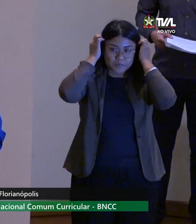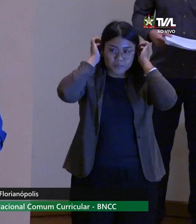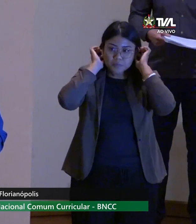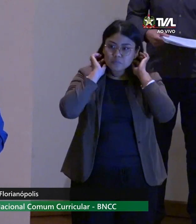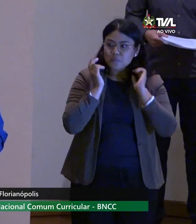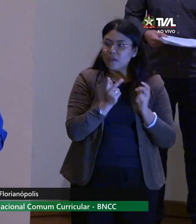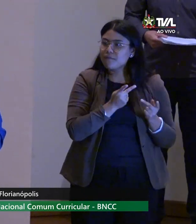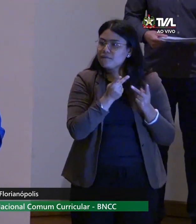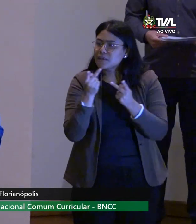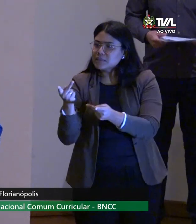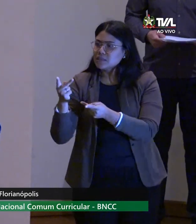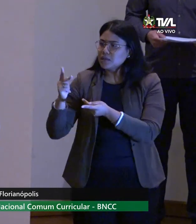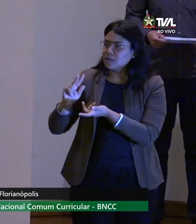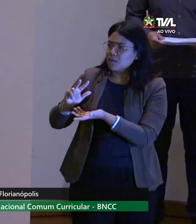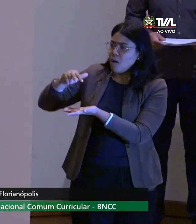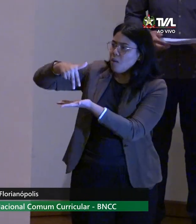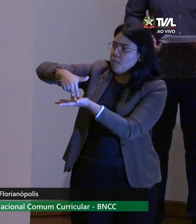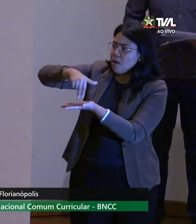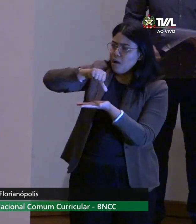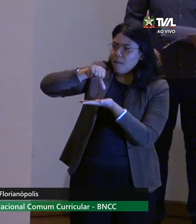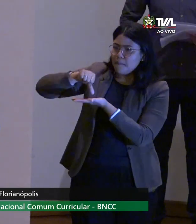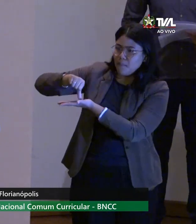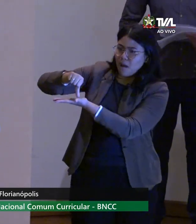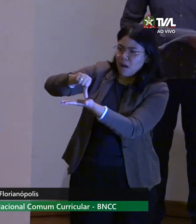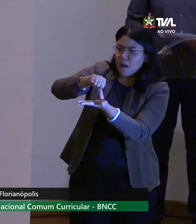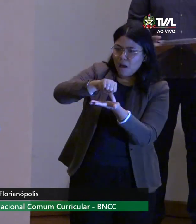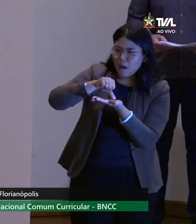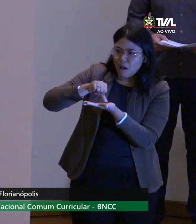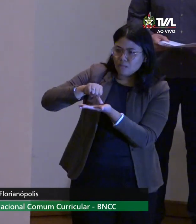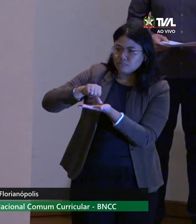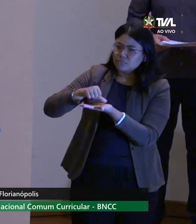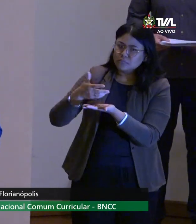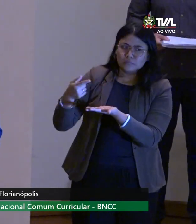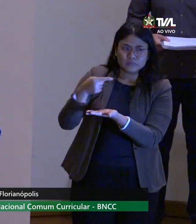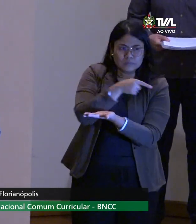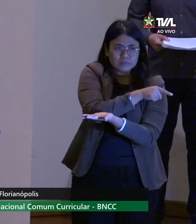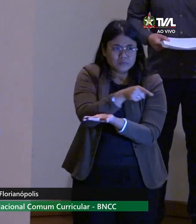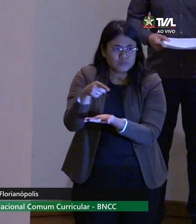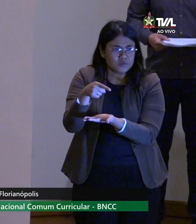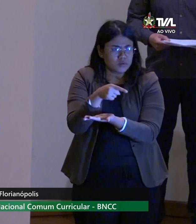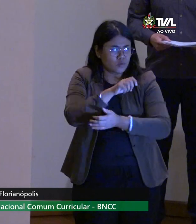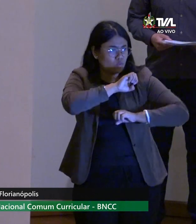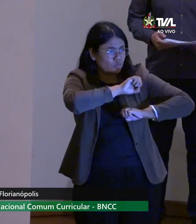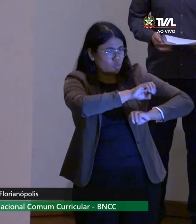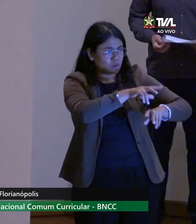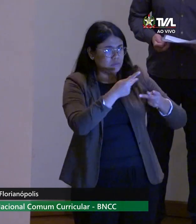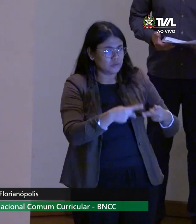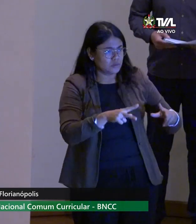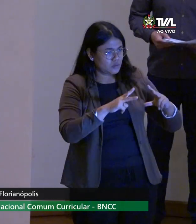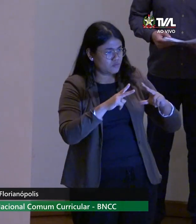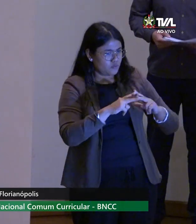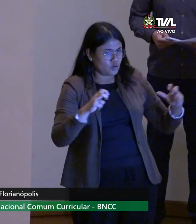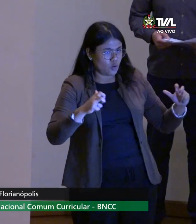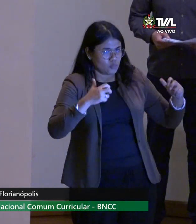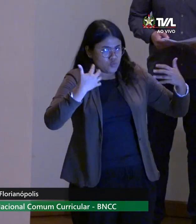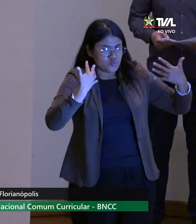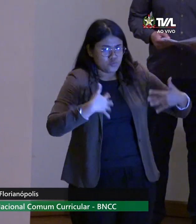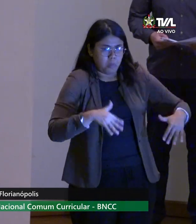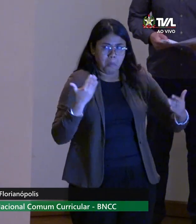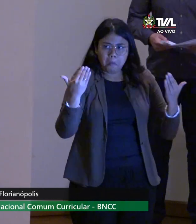outros lugares como falou para o seu Maurício as pessoas nos abordam dizendo posto mais o que vocês estão fazendo pela educação em Florianópolis é uma coisa